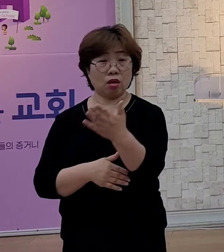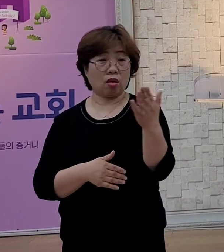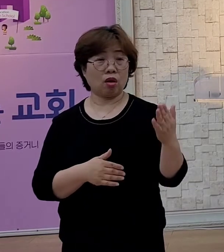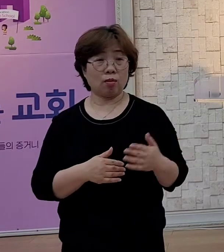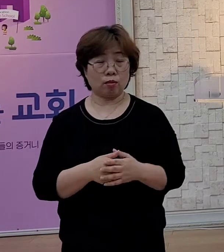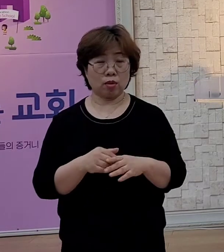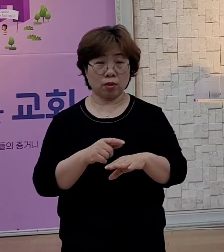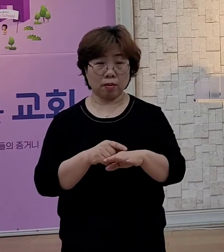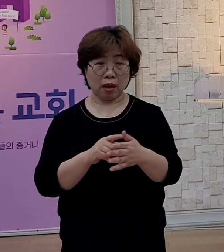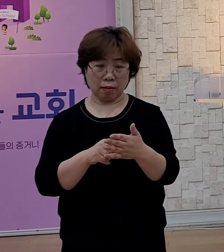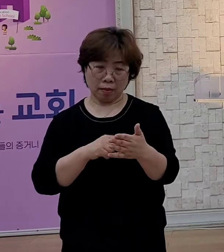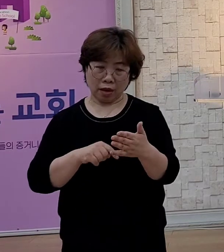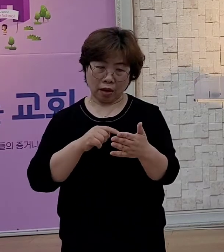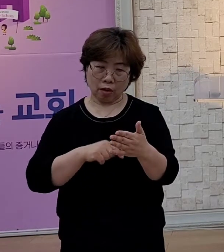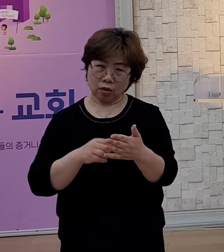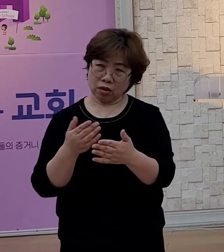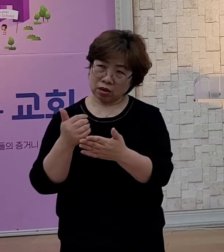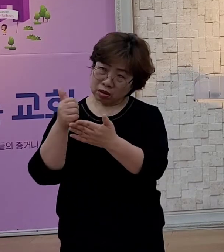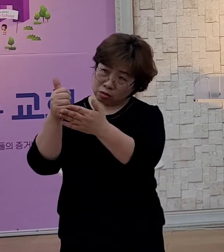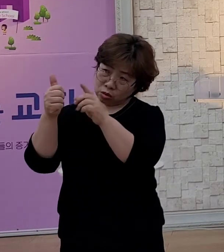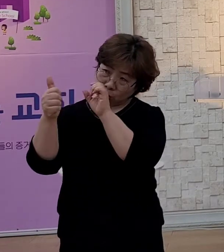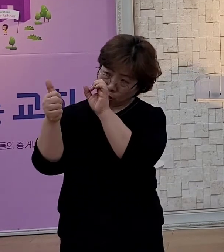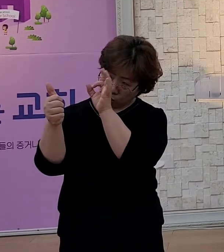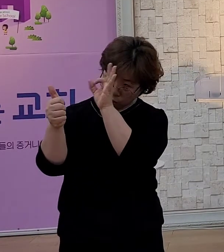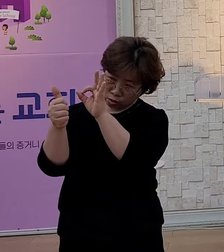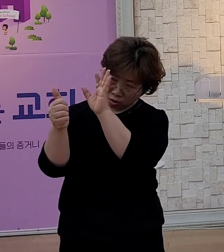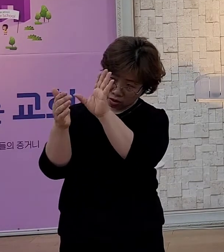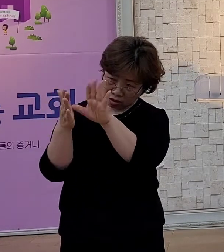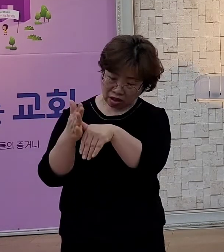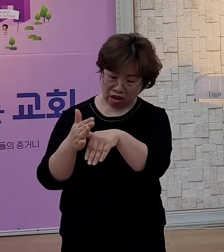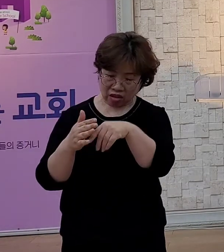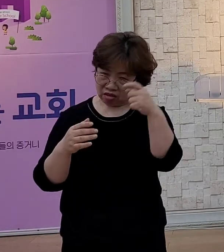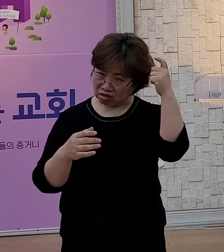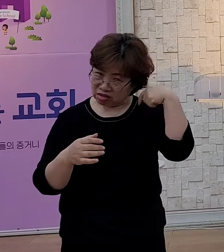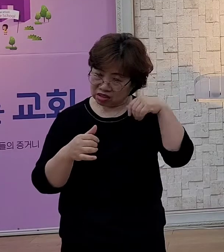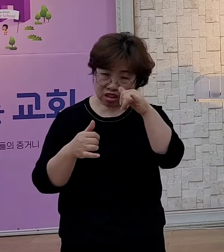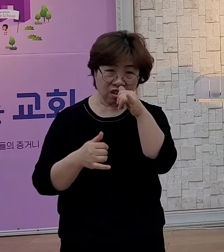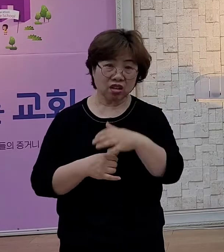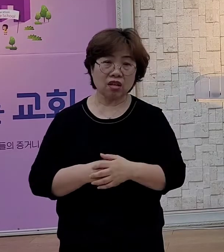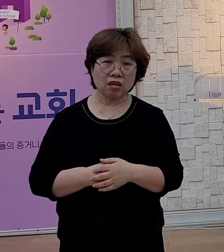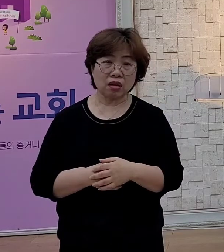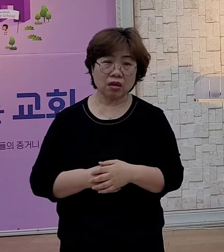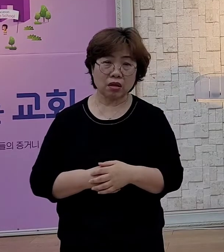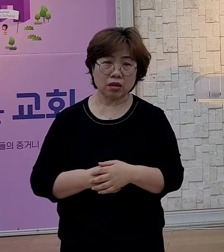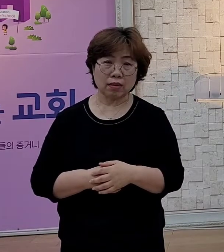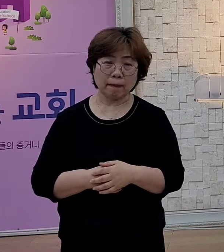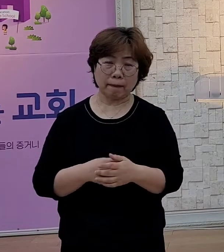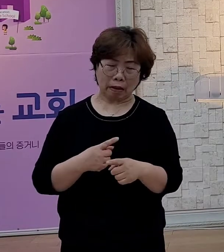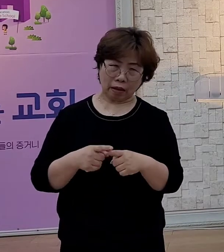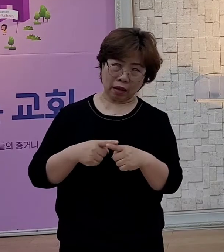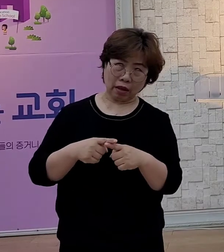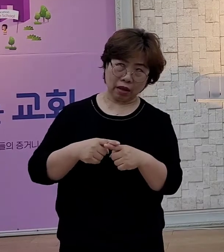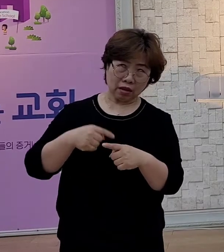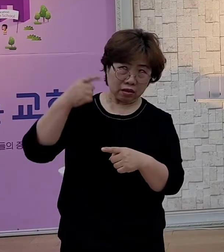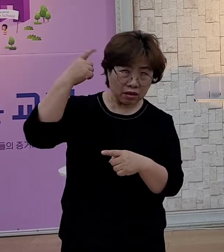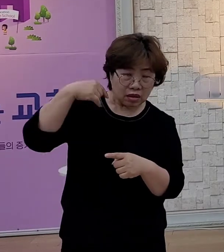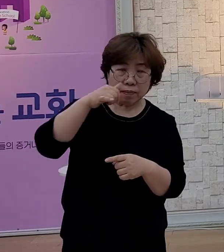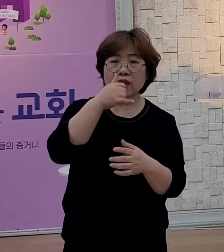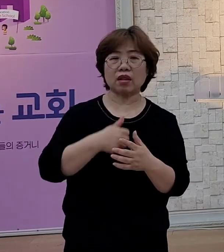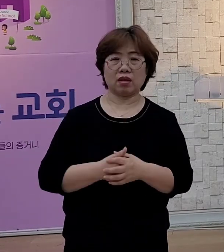여러분 우리 마음속에 그분을 보면서 분명 뭔가 느껴지는 게 있어요. 방금 제가 말했던 옷도 가방도 머리도